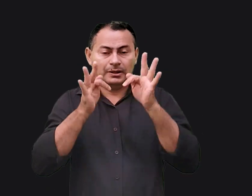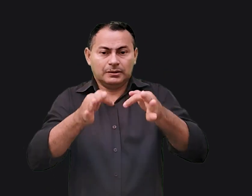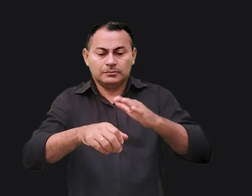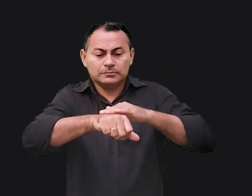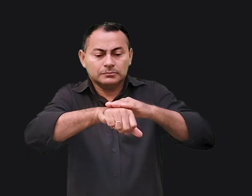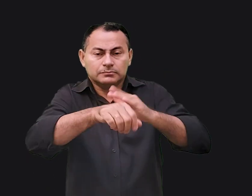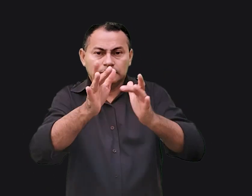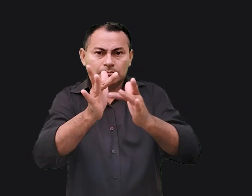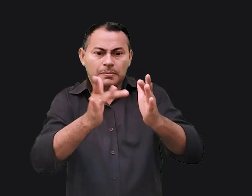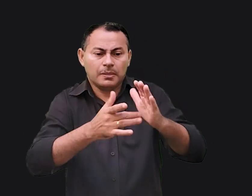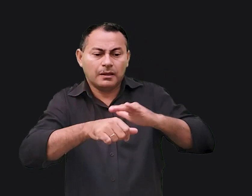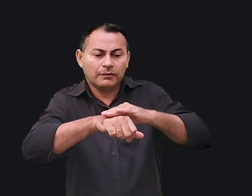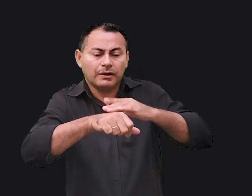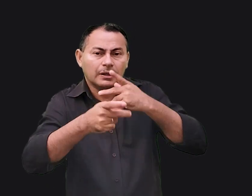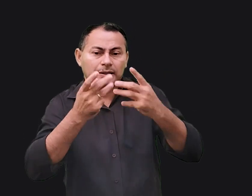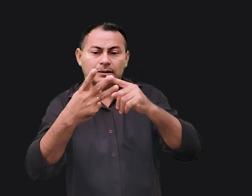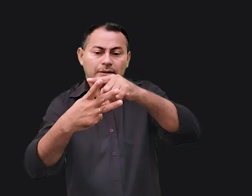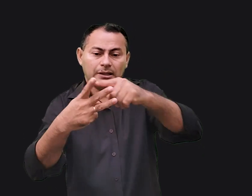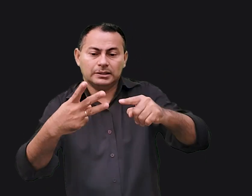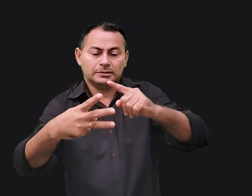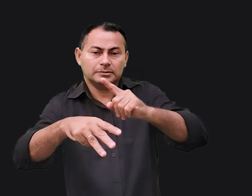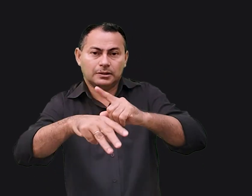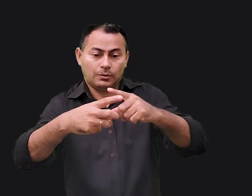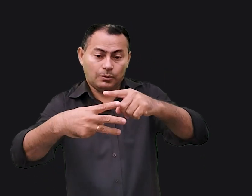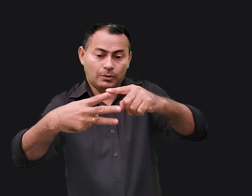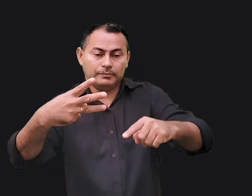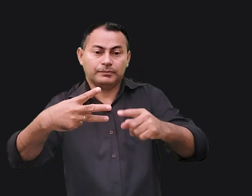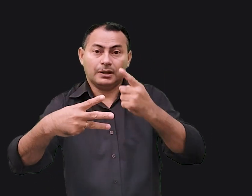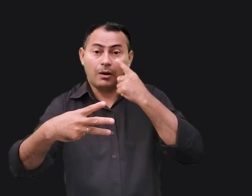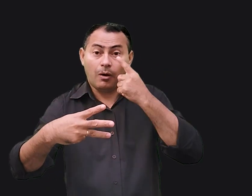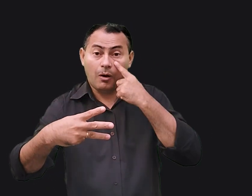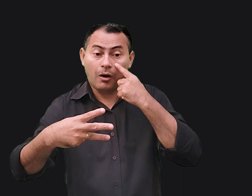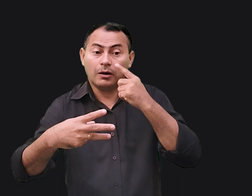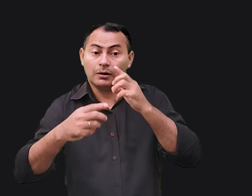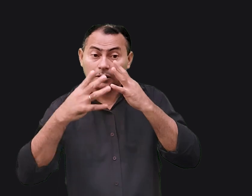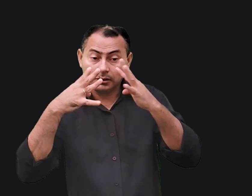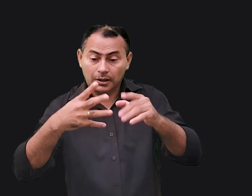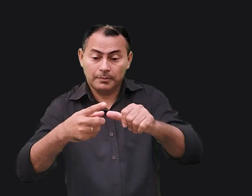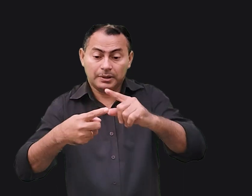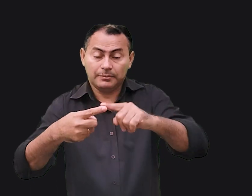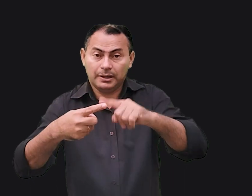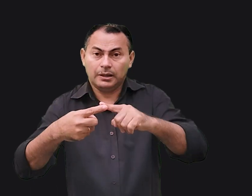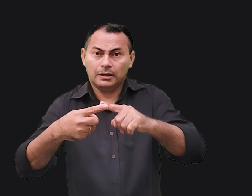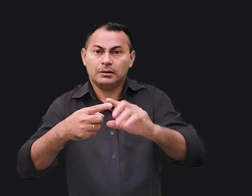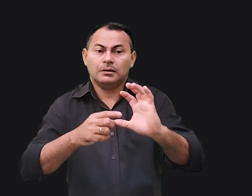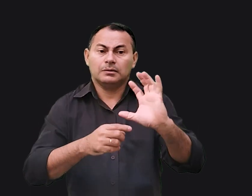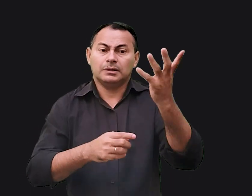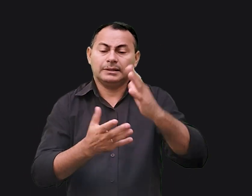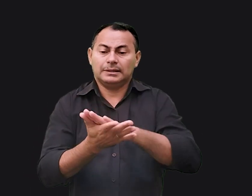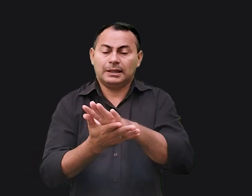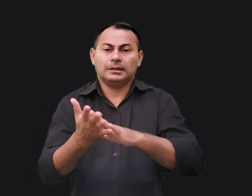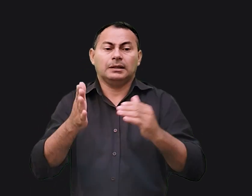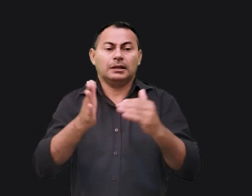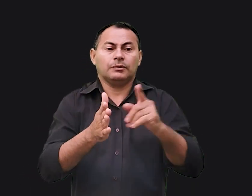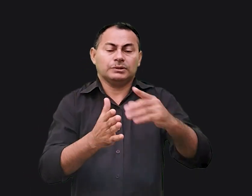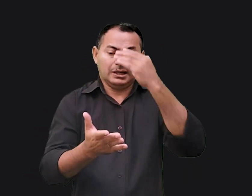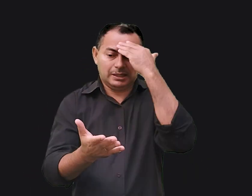daquela conversa, Jesus falou sobre essas 3 fases. Preste atenção. Na primeira fase não acontece nada até que você